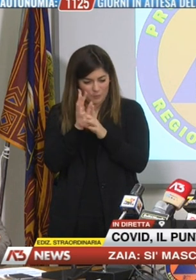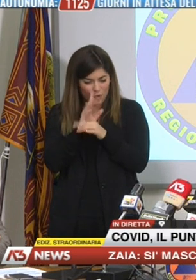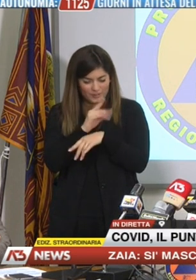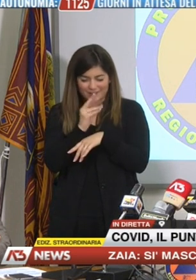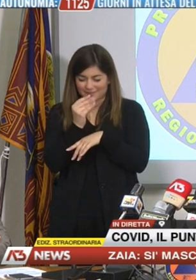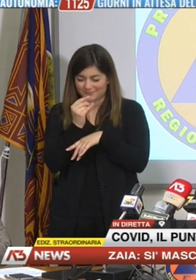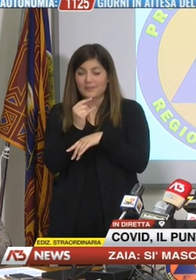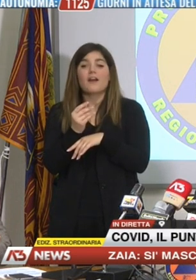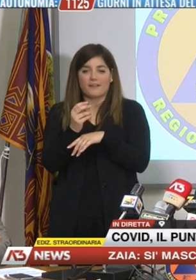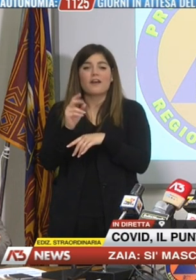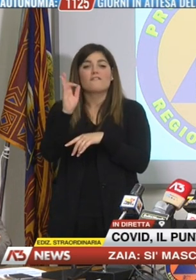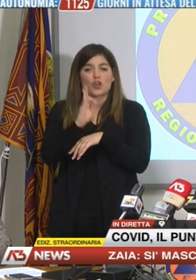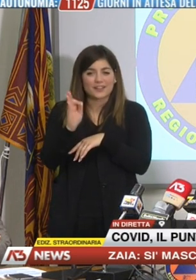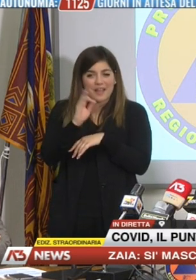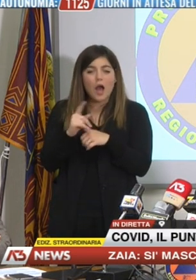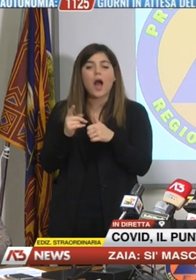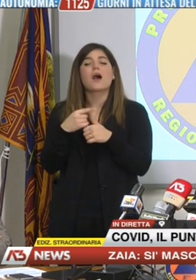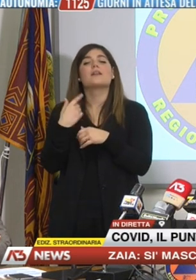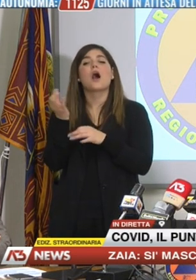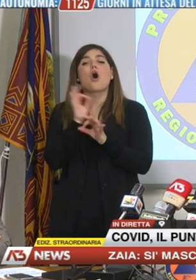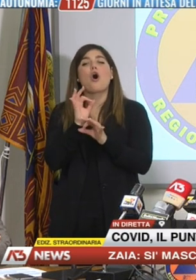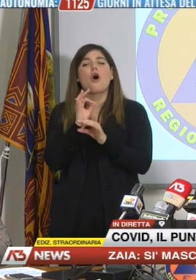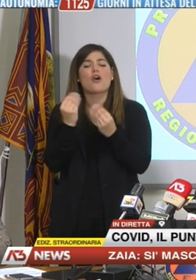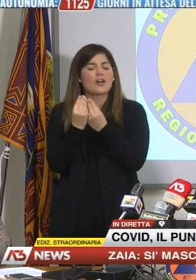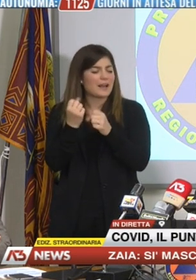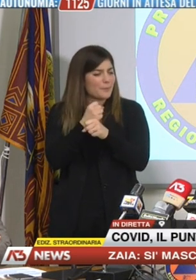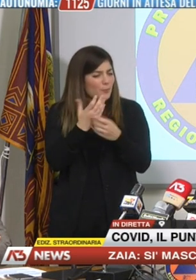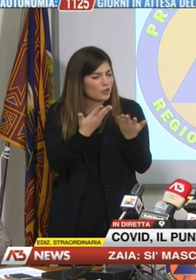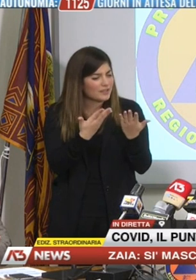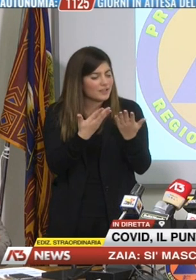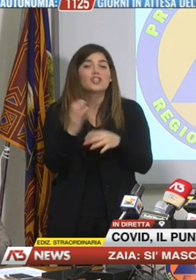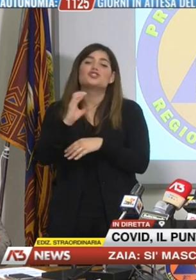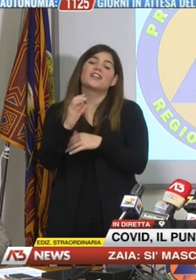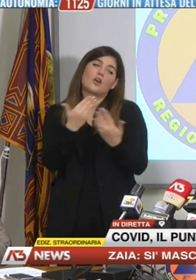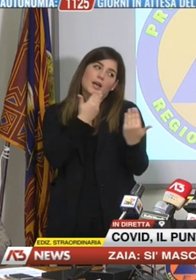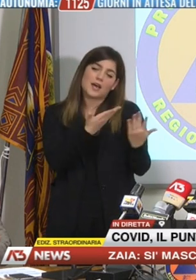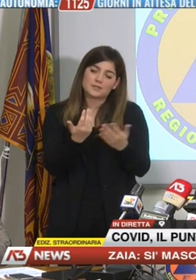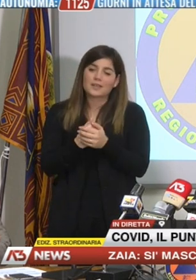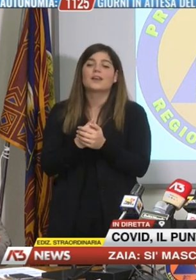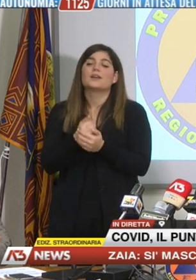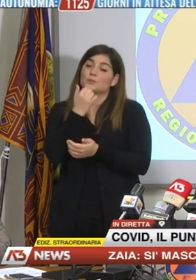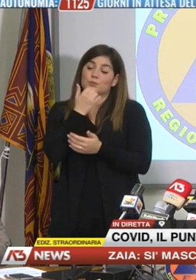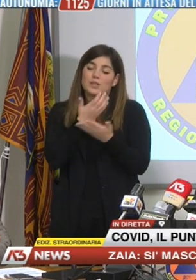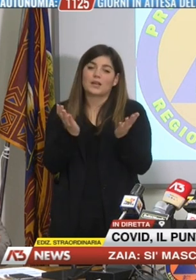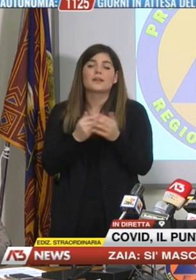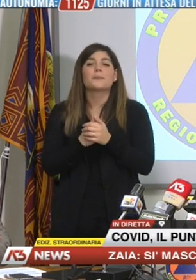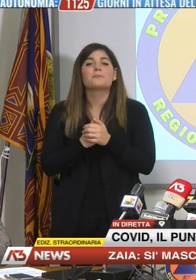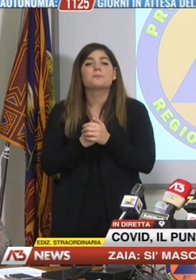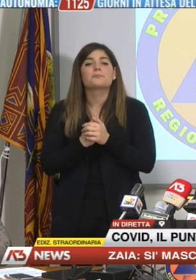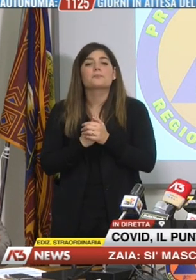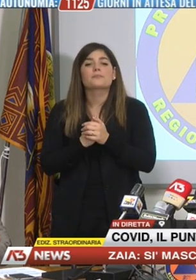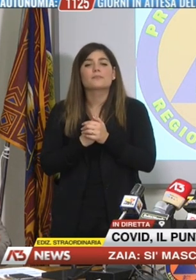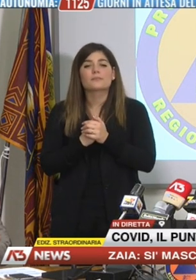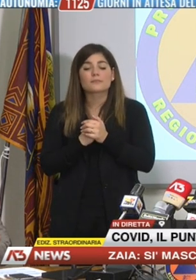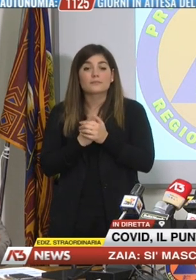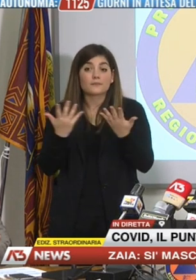dal collega Fontana, dal collega del Piemonte, non mi... Cirio. Grazie Cirio, scusate. È